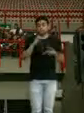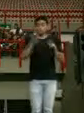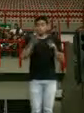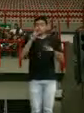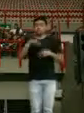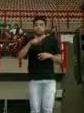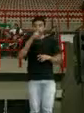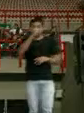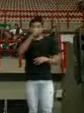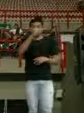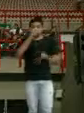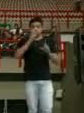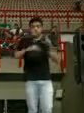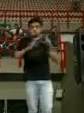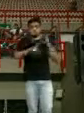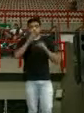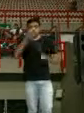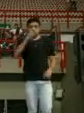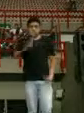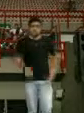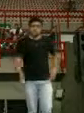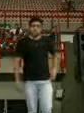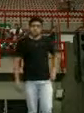questão 7 foi a letra D.